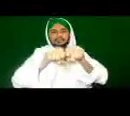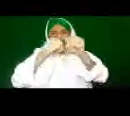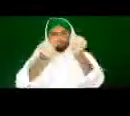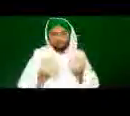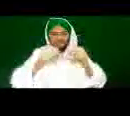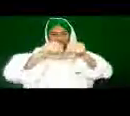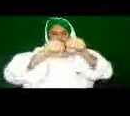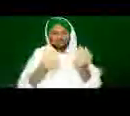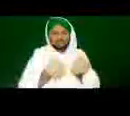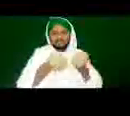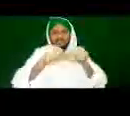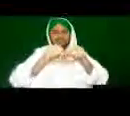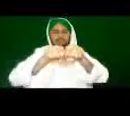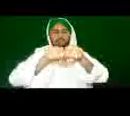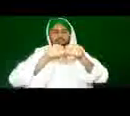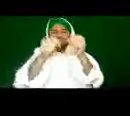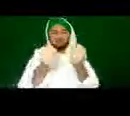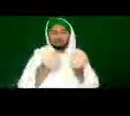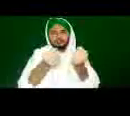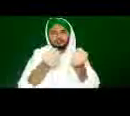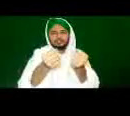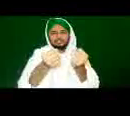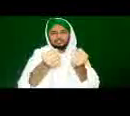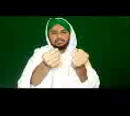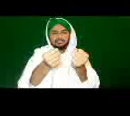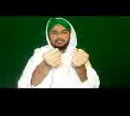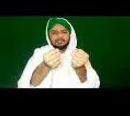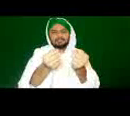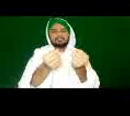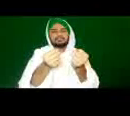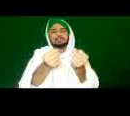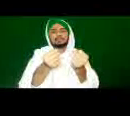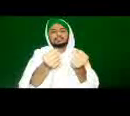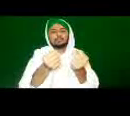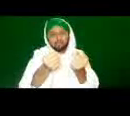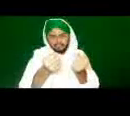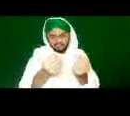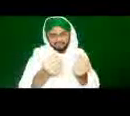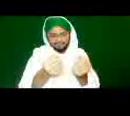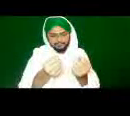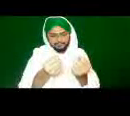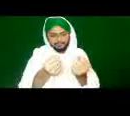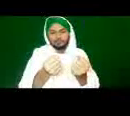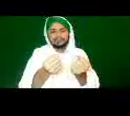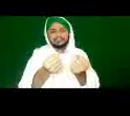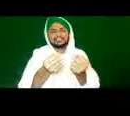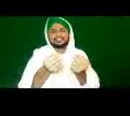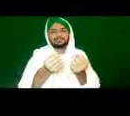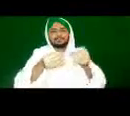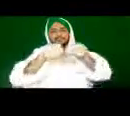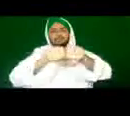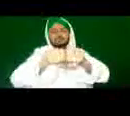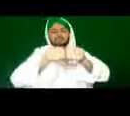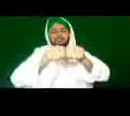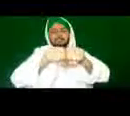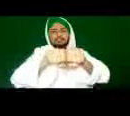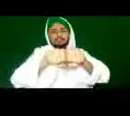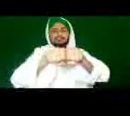کو توڑتے نا یوں کر کے تو یہ توڑنا. اچھا، اس کے بعد جوڑنا. تو جوڑنے کا اشارہ یوں کر دیں تو یہ جڑ